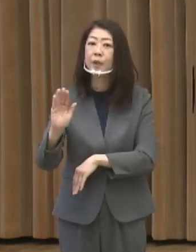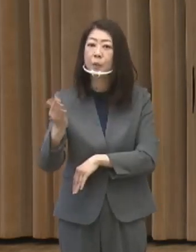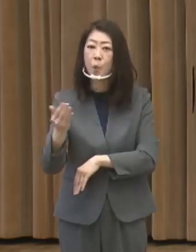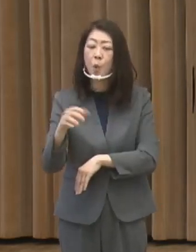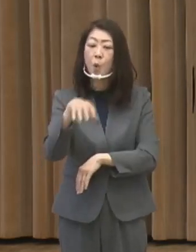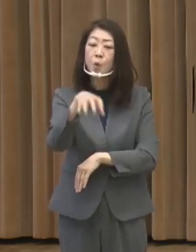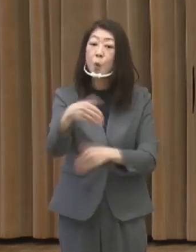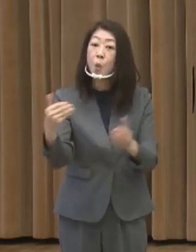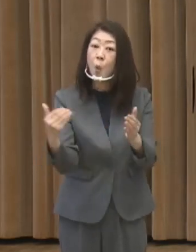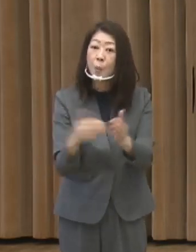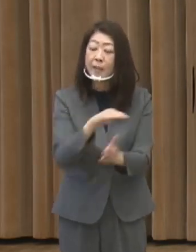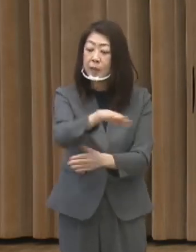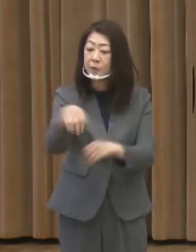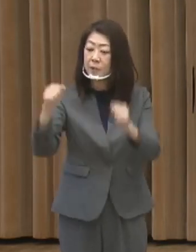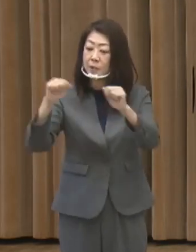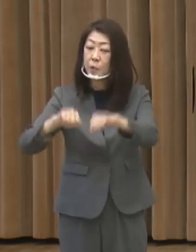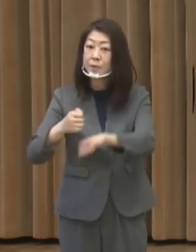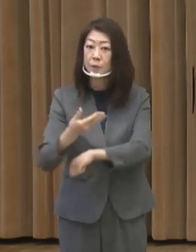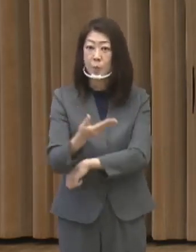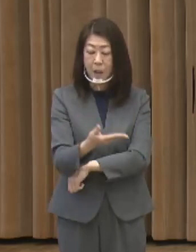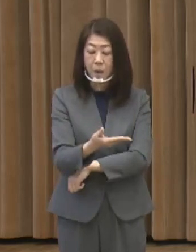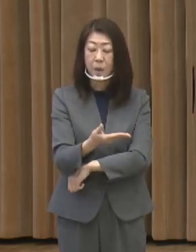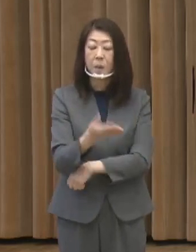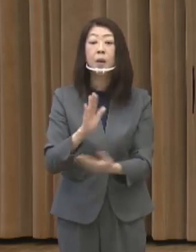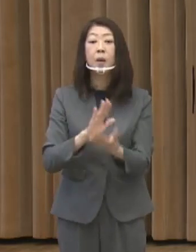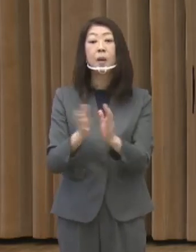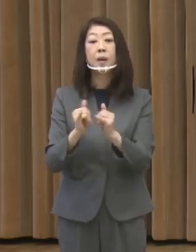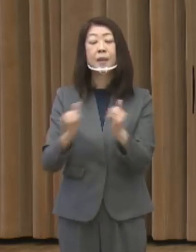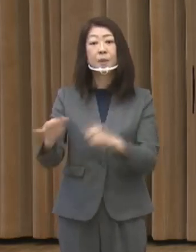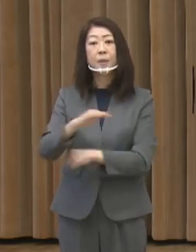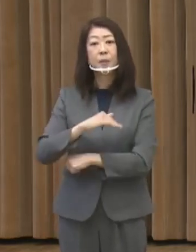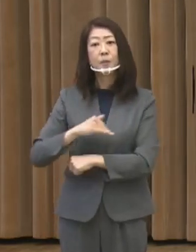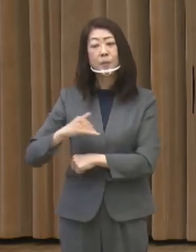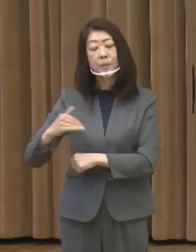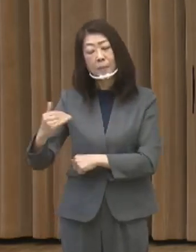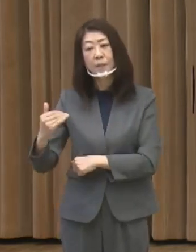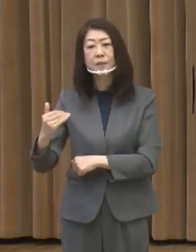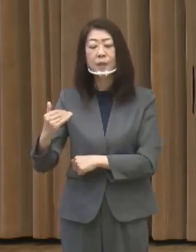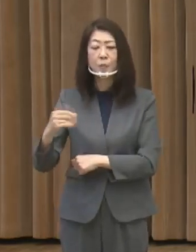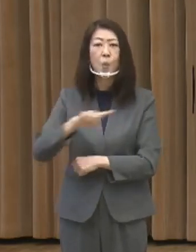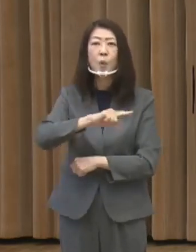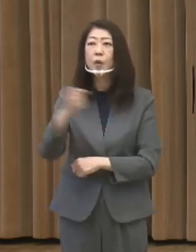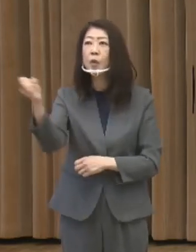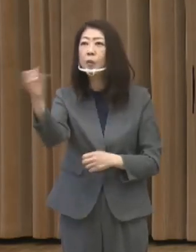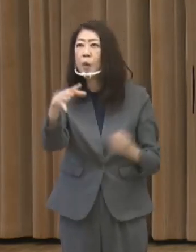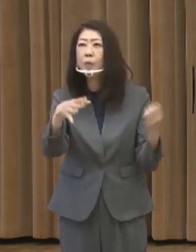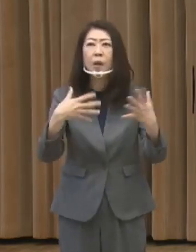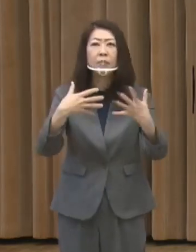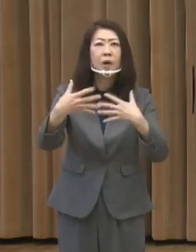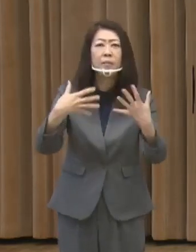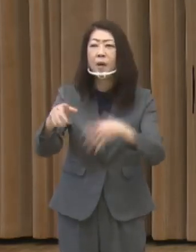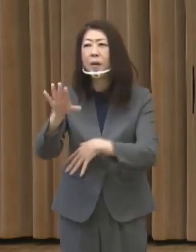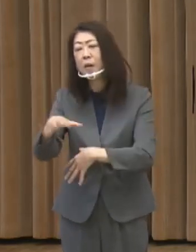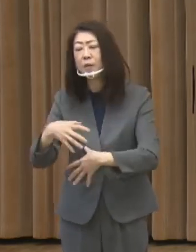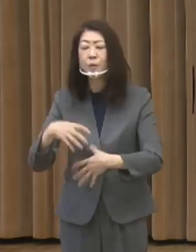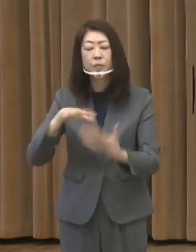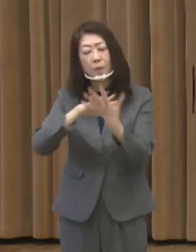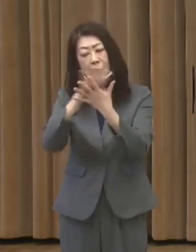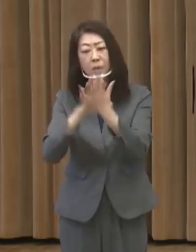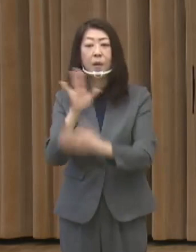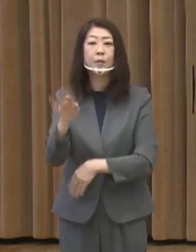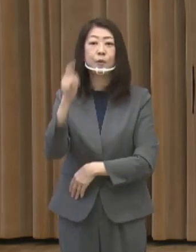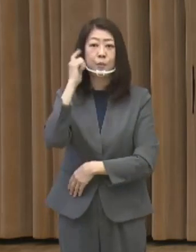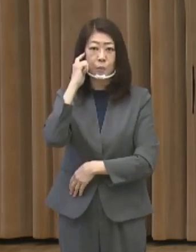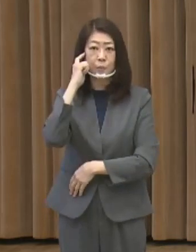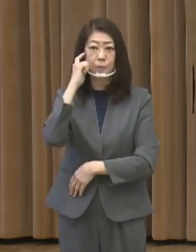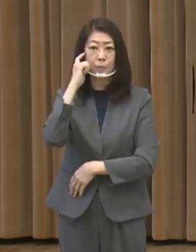ができているのか、ちょっと県民もいろんな発信があると混乱すると思うんですけれども、県としてはこのナンバ